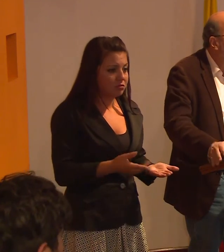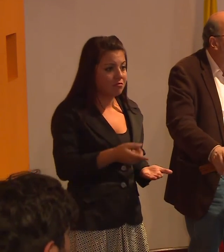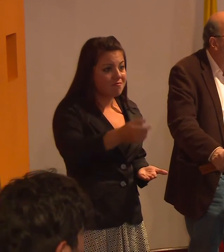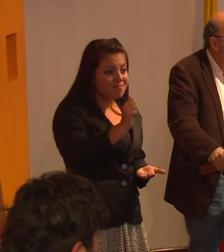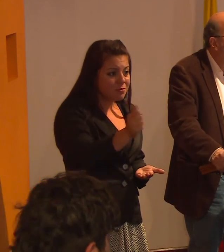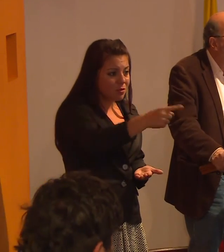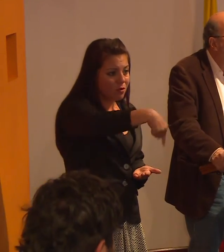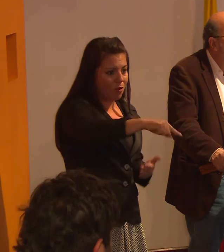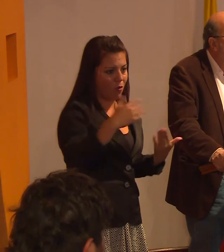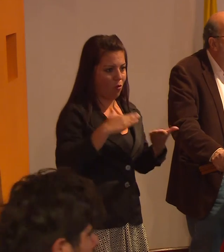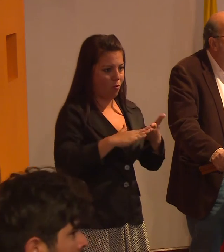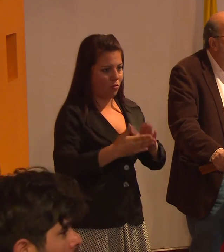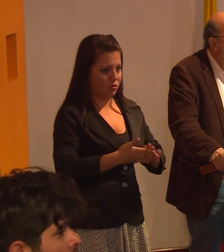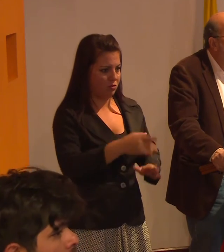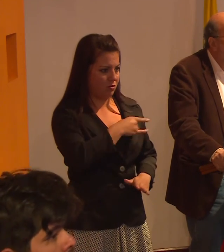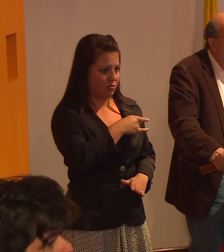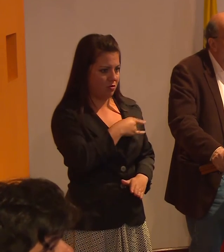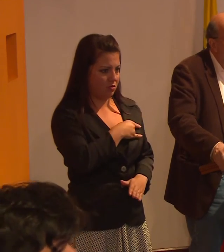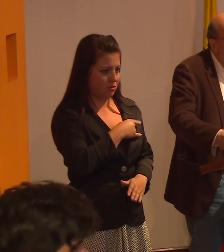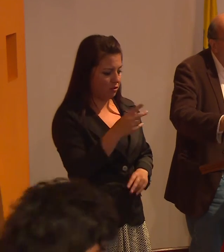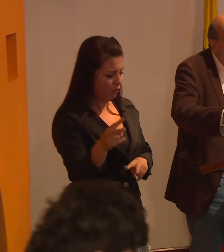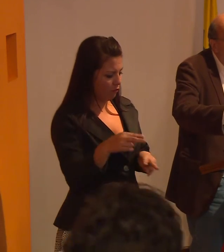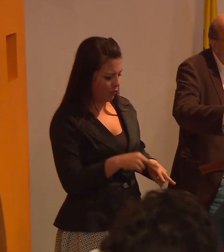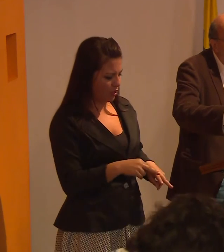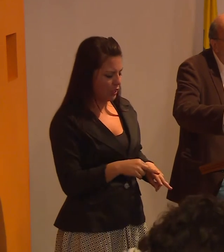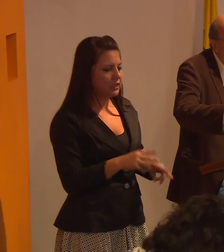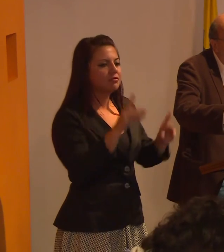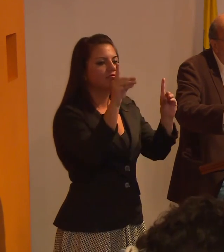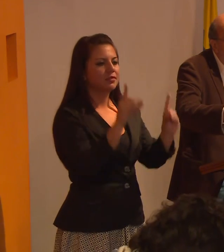sobre la continuidad del